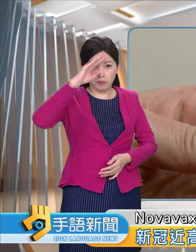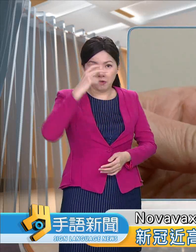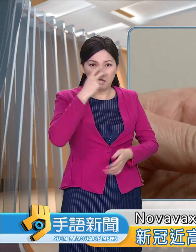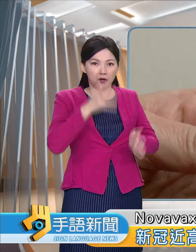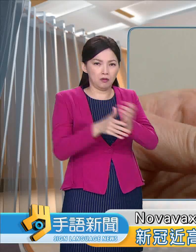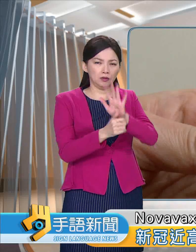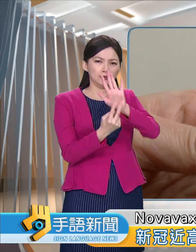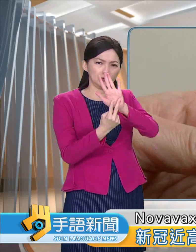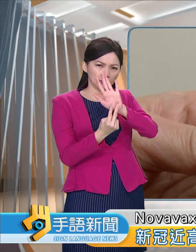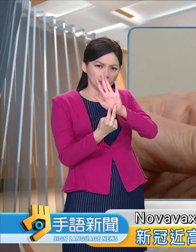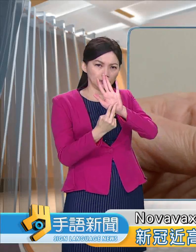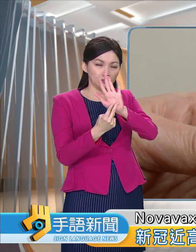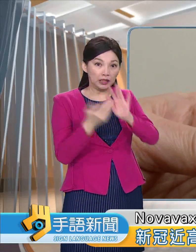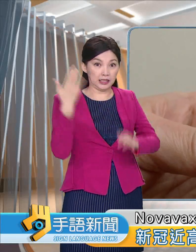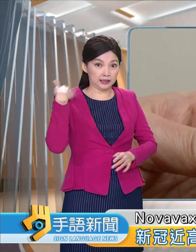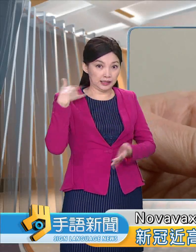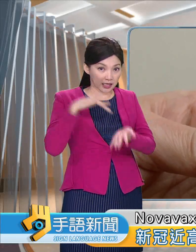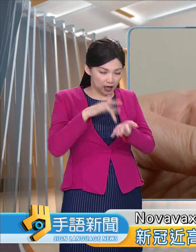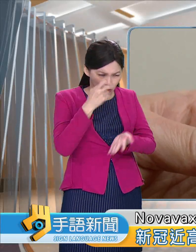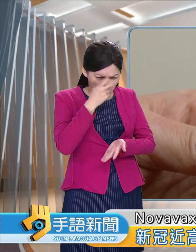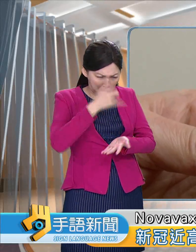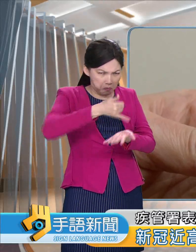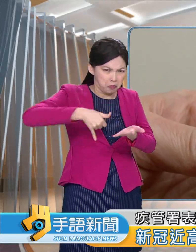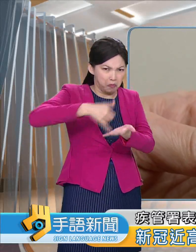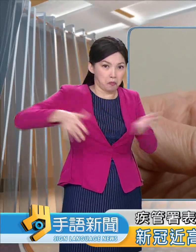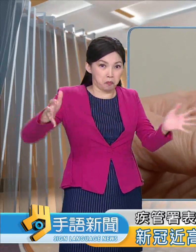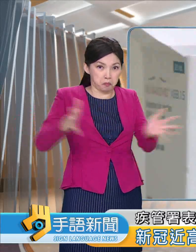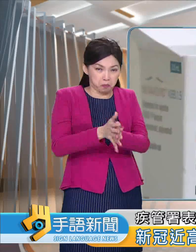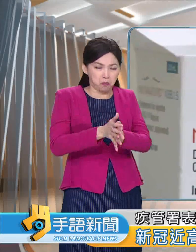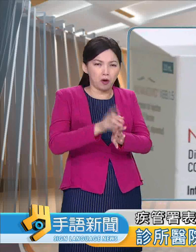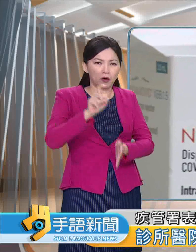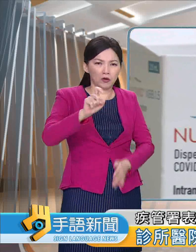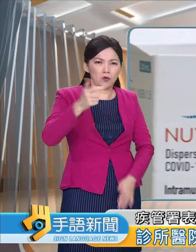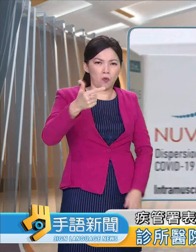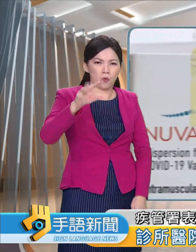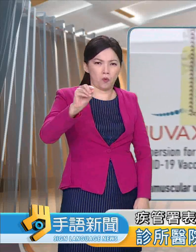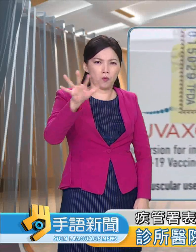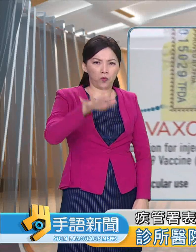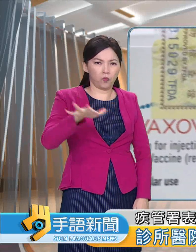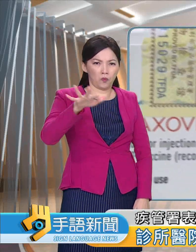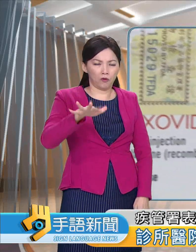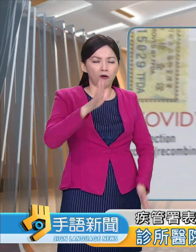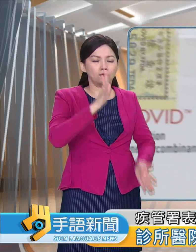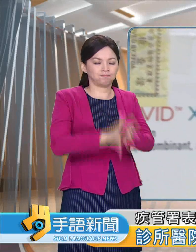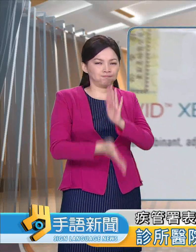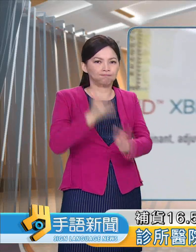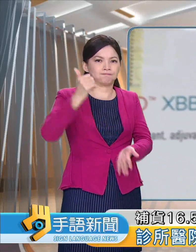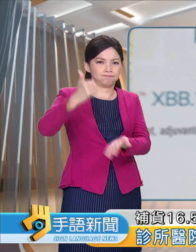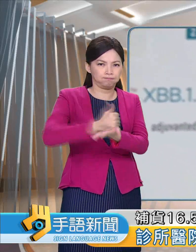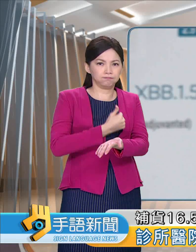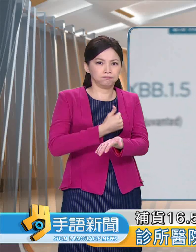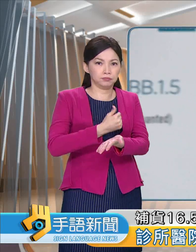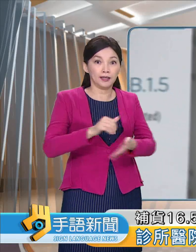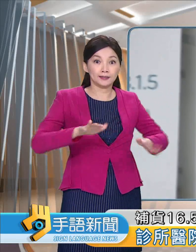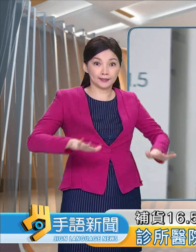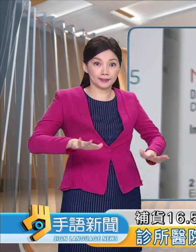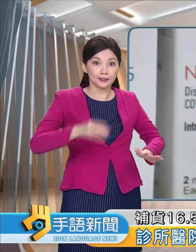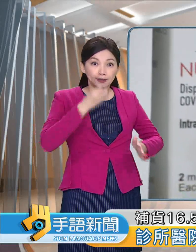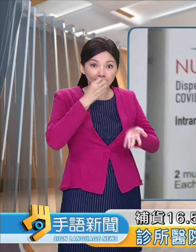XBB.1.5 疫苗大缺货。疾管署表示，先前因为异常补货16.5万剂疫